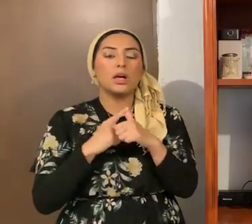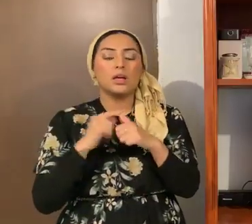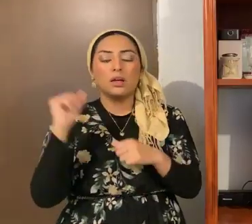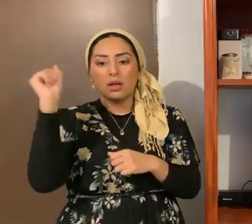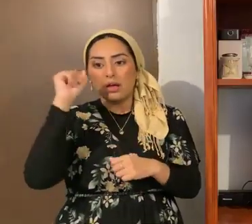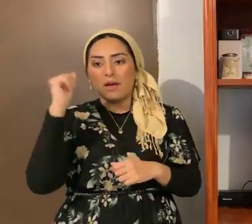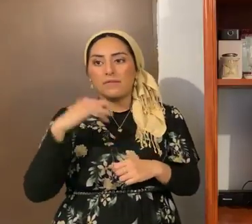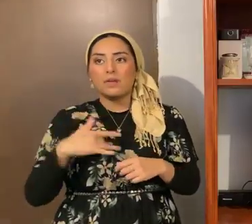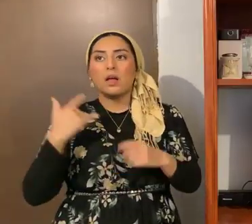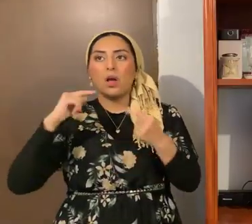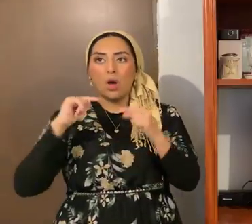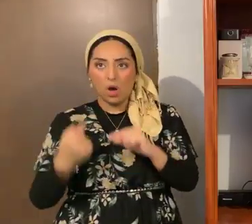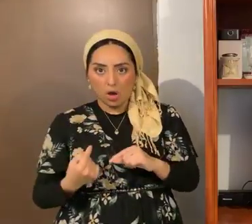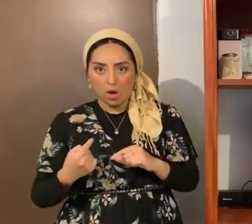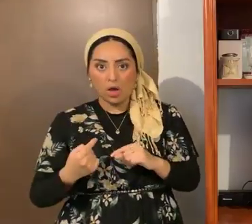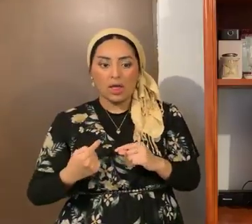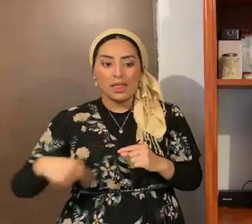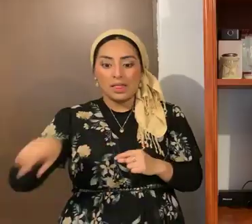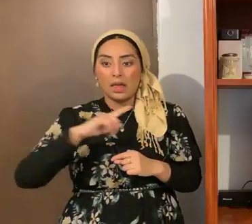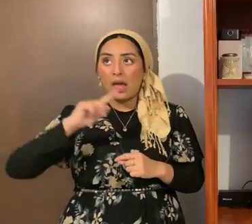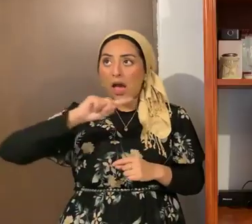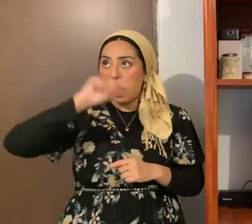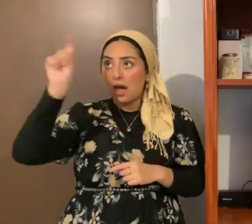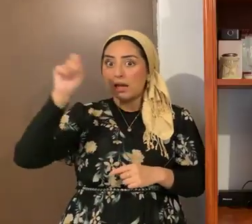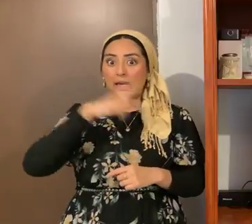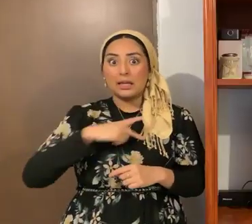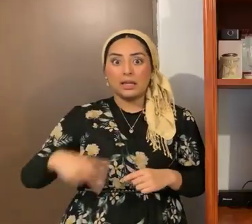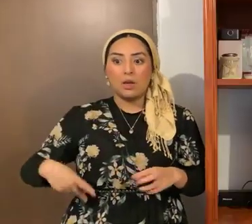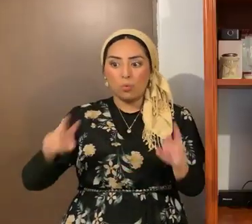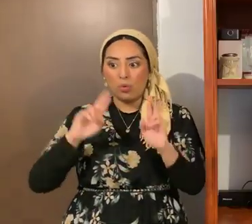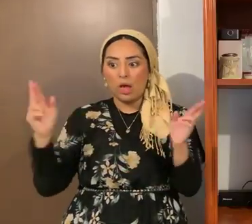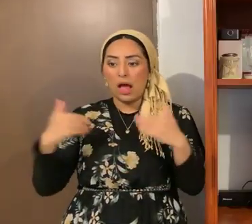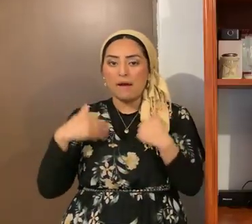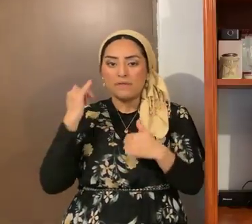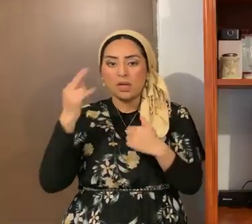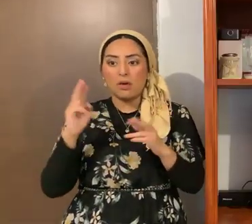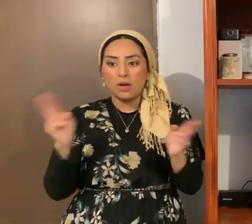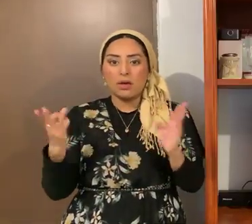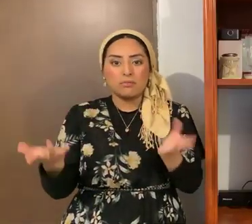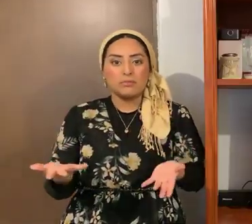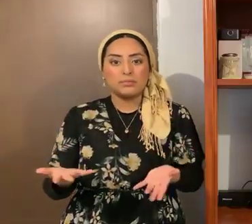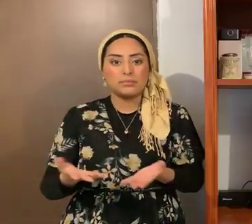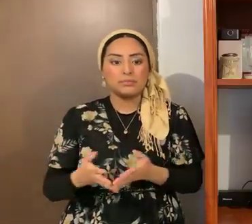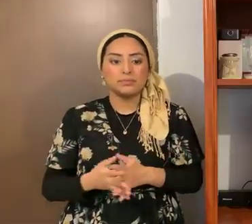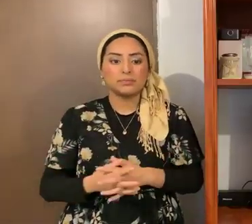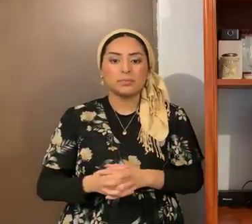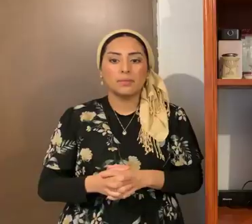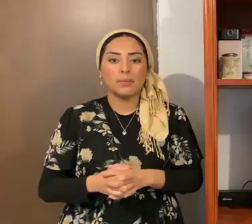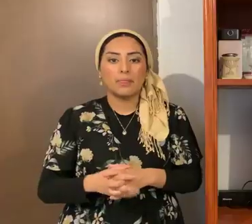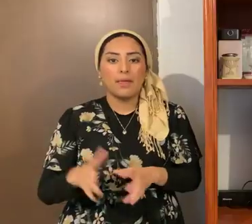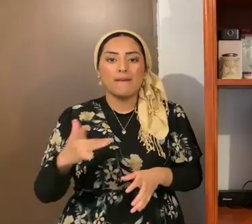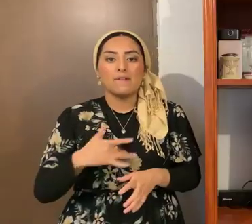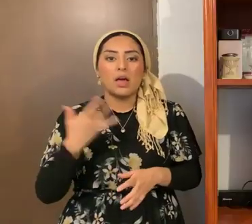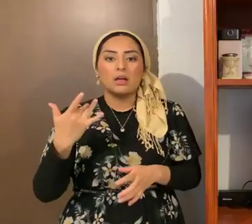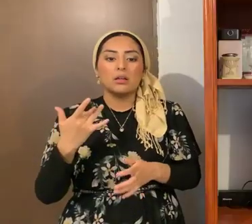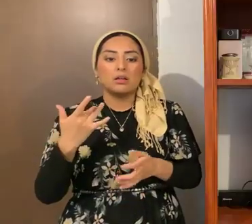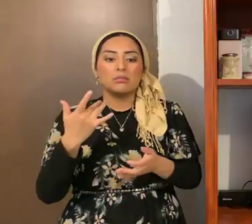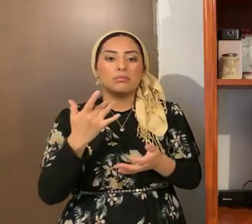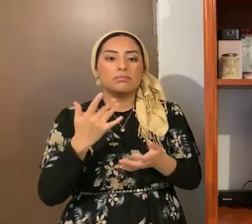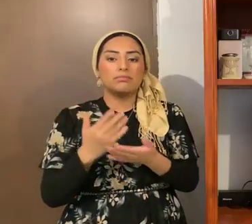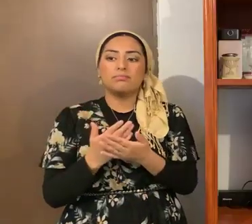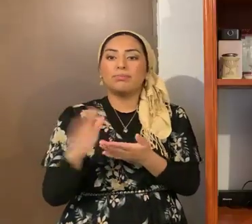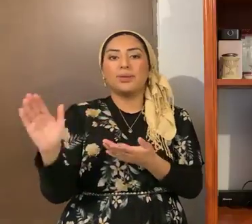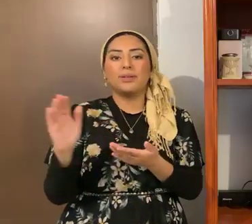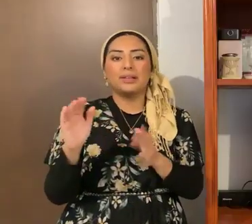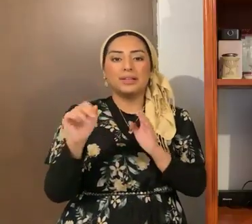ofendió a Samuel que pidieran rey teniendo a Yahweh. Y segundo, el sentirse desplazado.